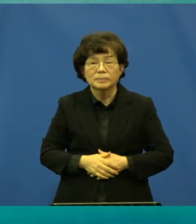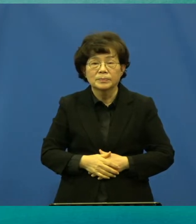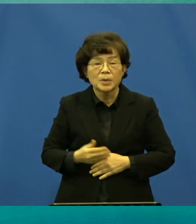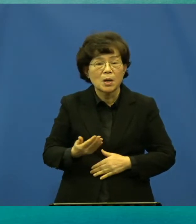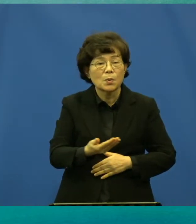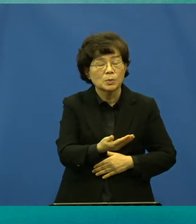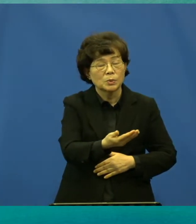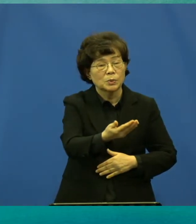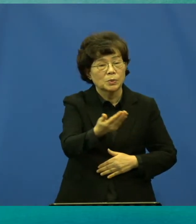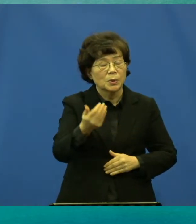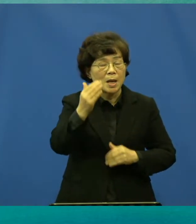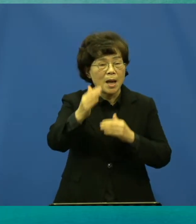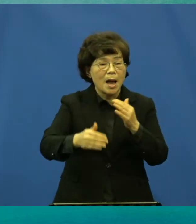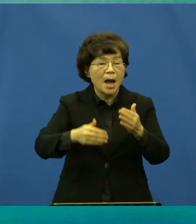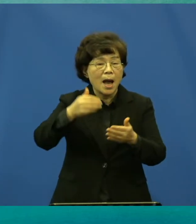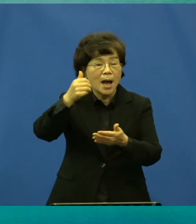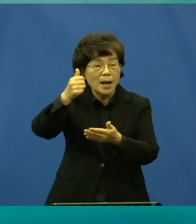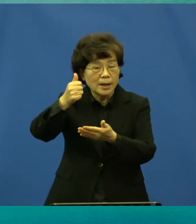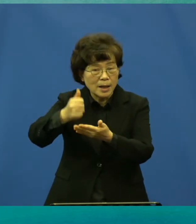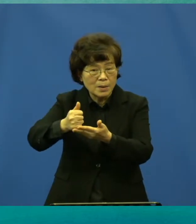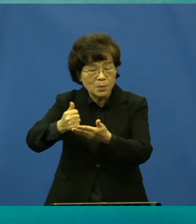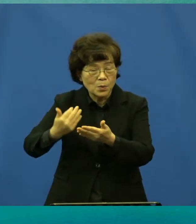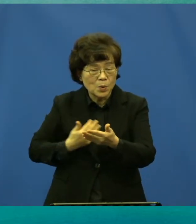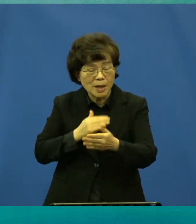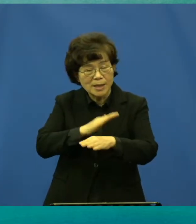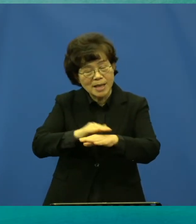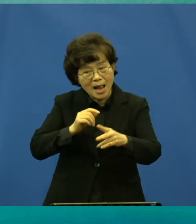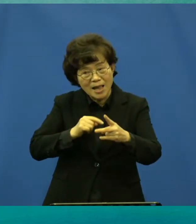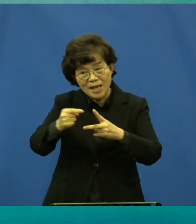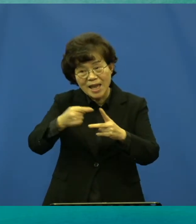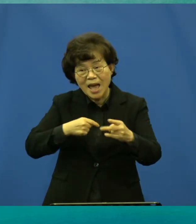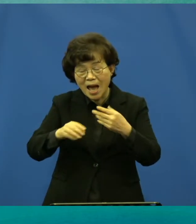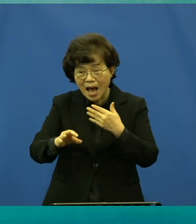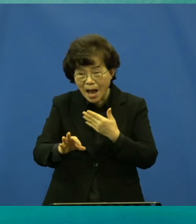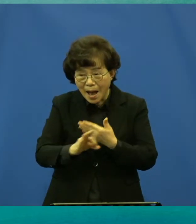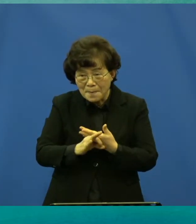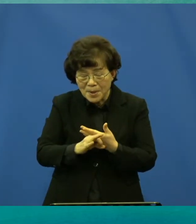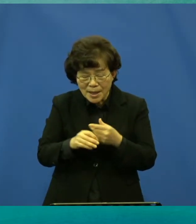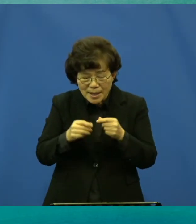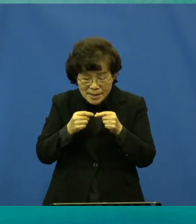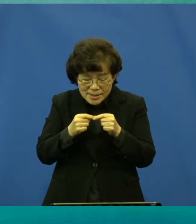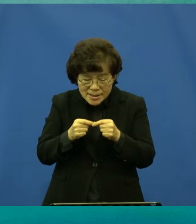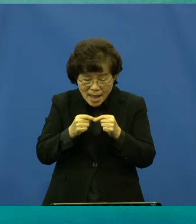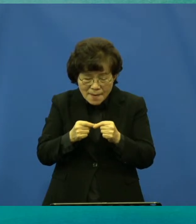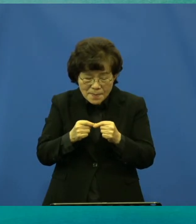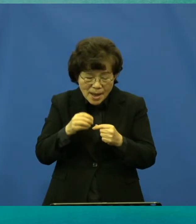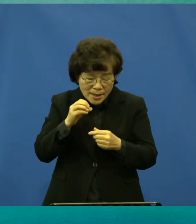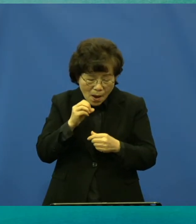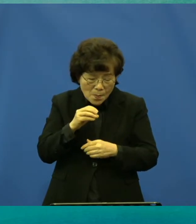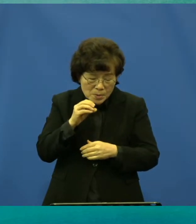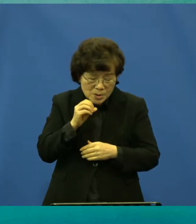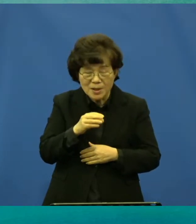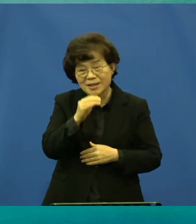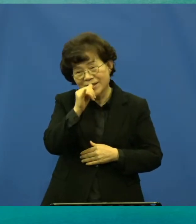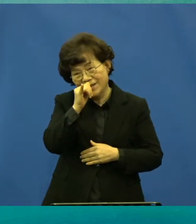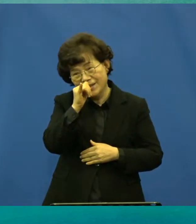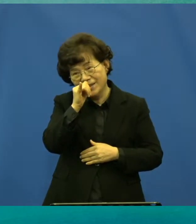여러분, 하나님은 우리가 잘 알아들을 때는 세미한 음성으로 말씀하십니다.